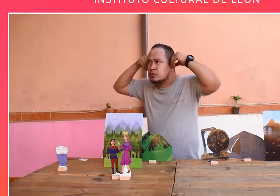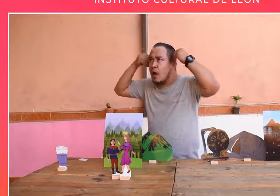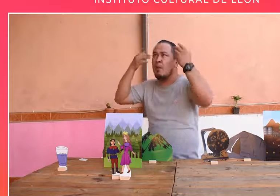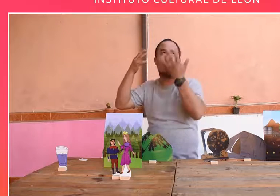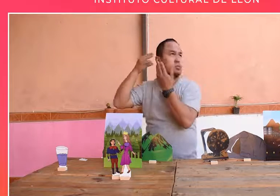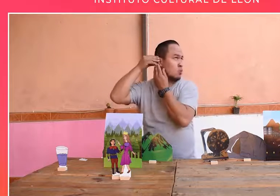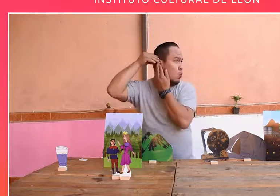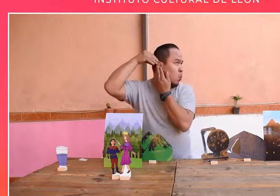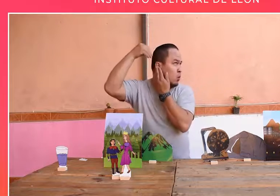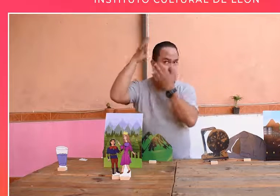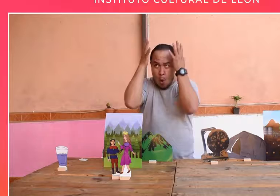puntiagudas.